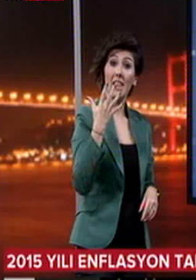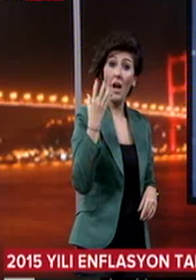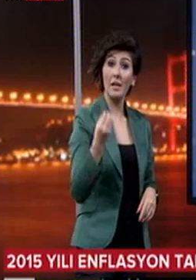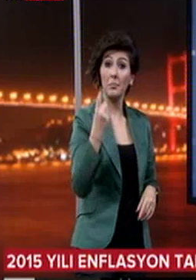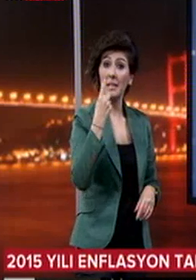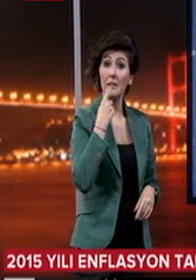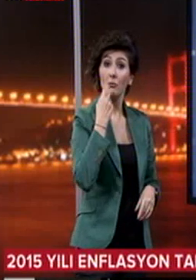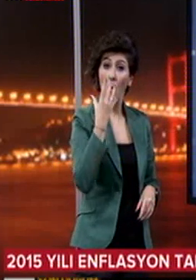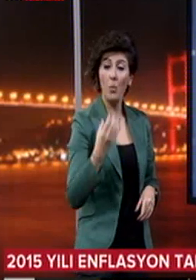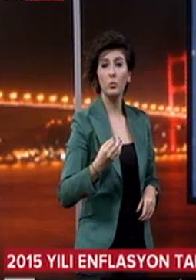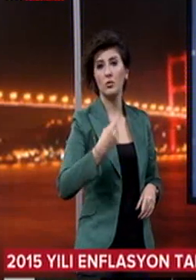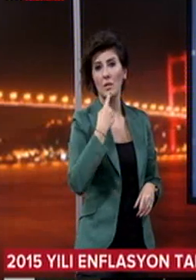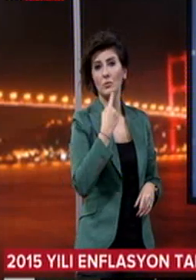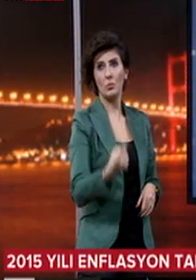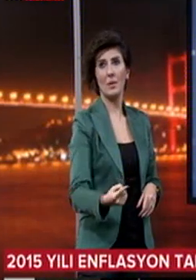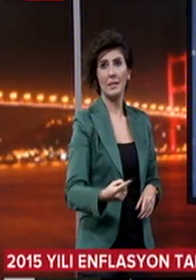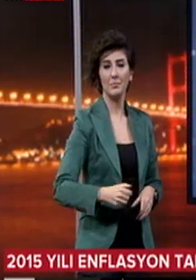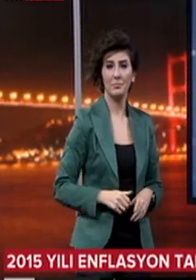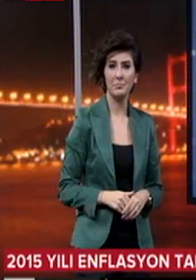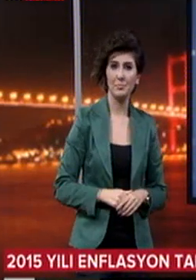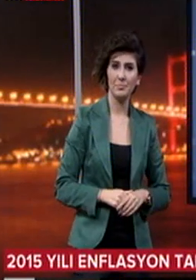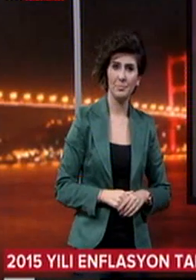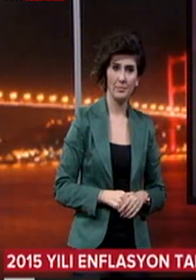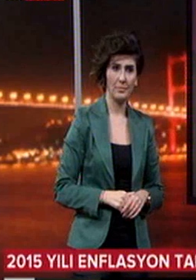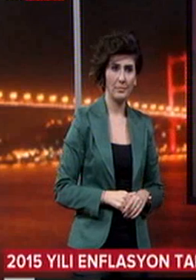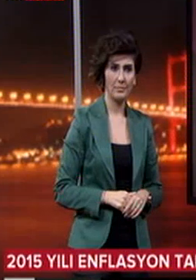iyi bir yıl olacağını ifade etti.